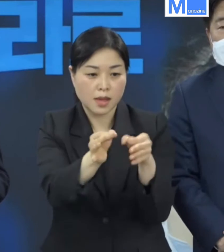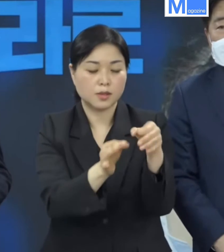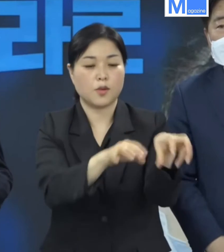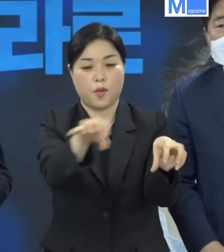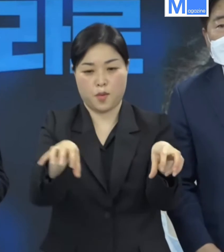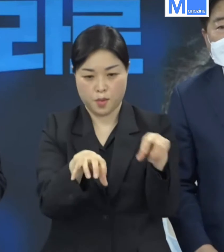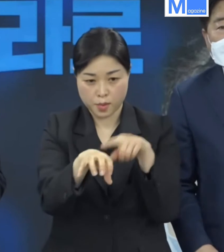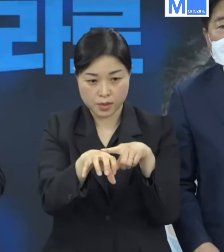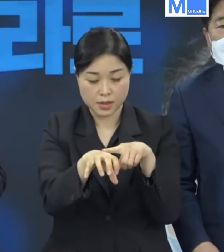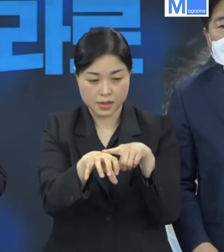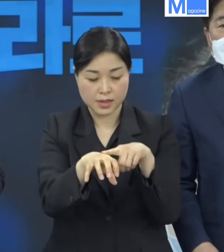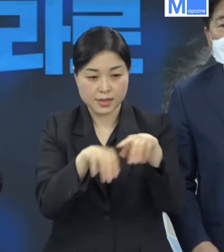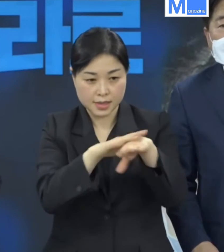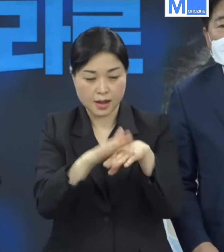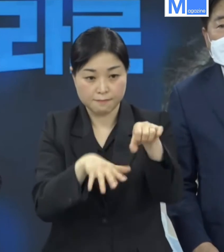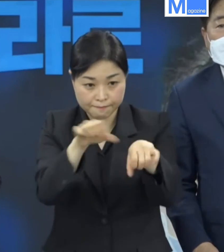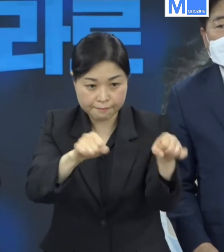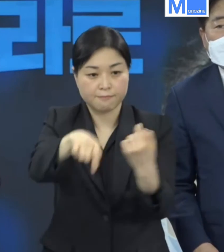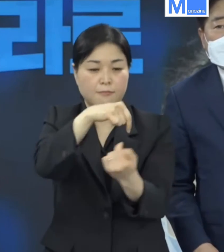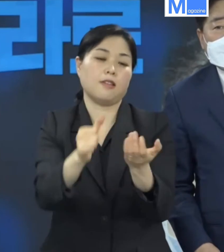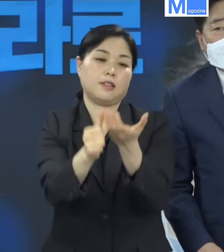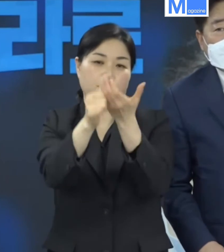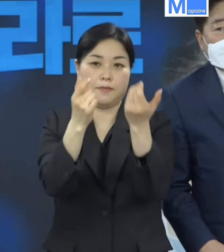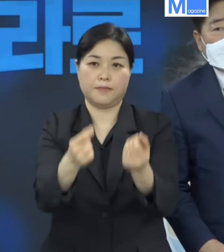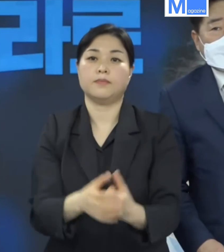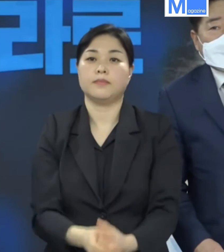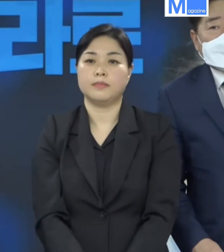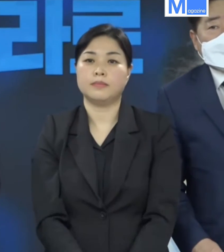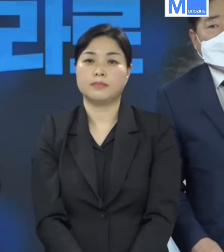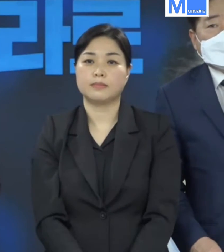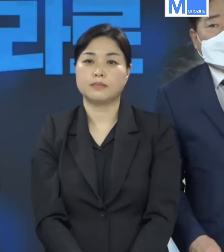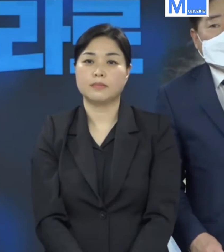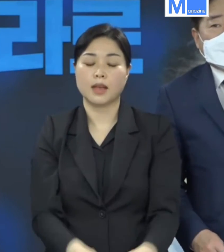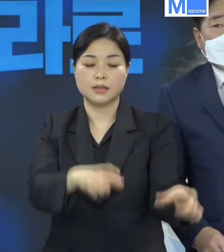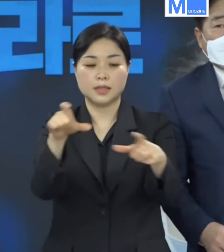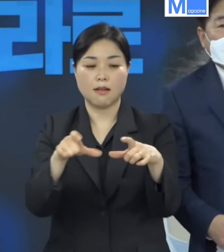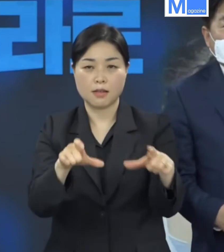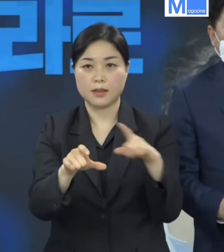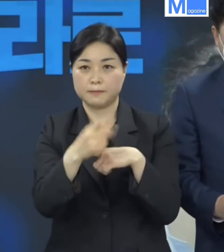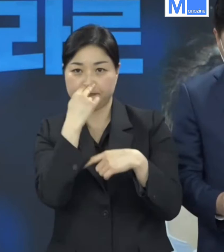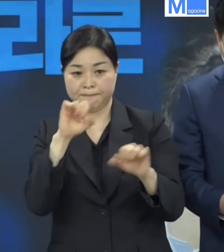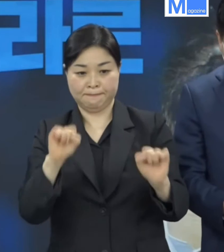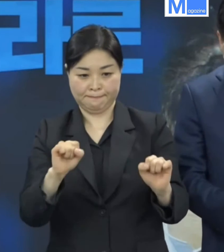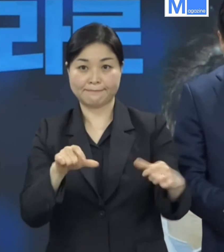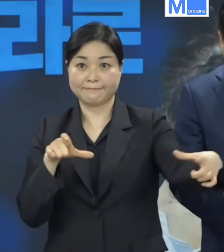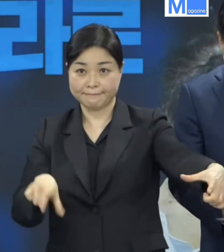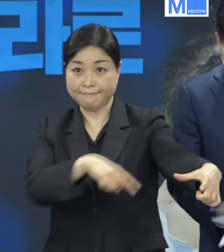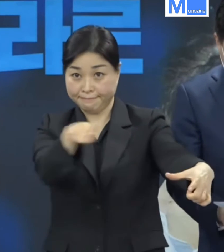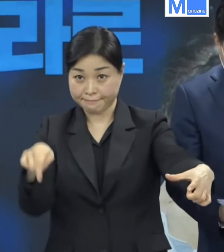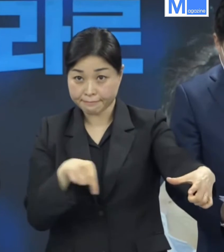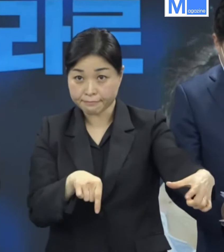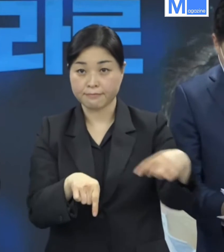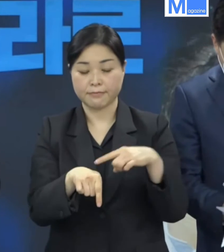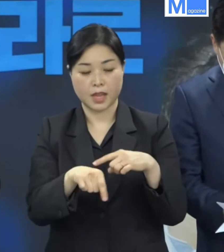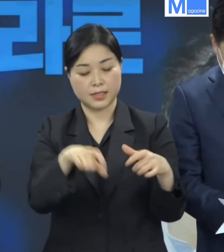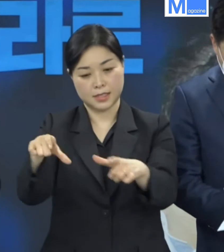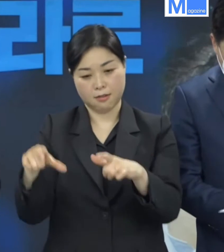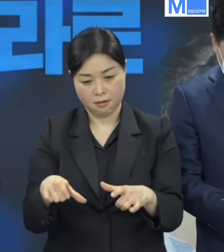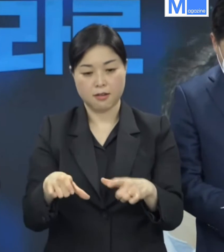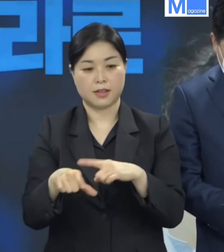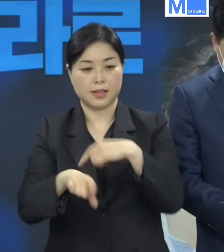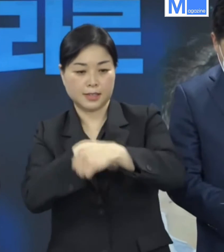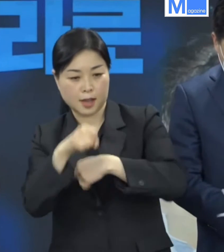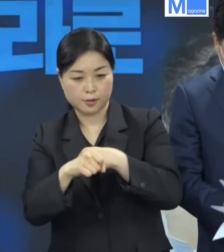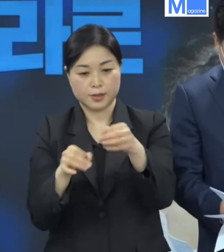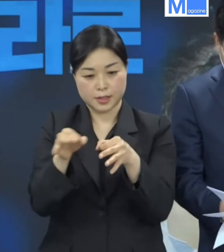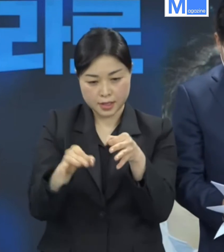상점가를 적극적으로 육성하겠습니다. 지역 상생구역 그리고 지역 상권 자율상권